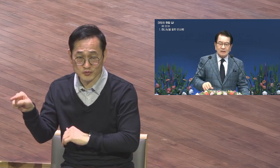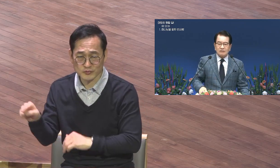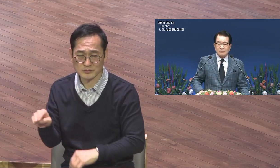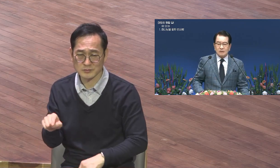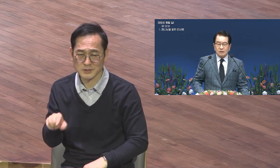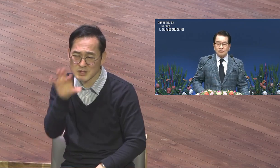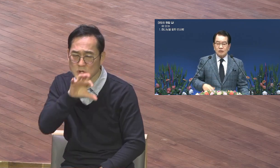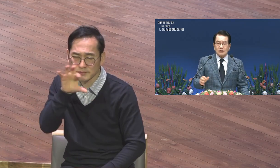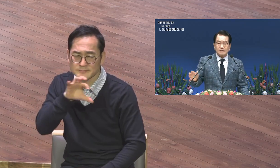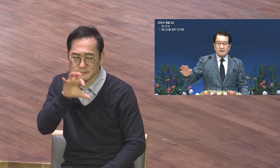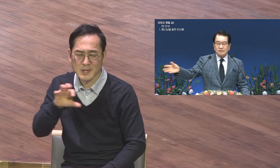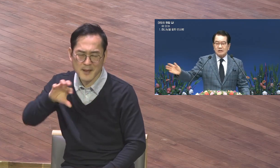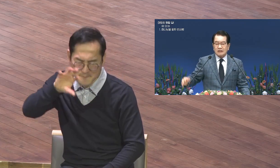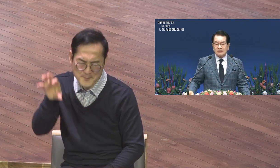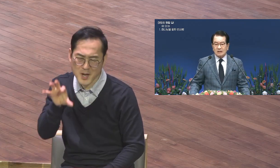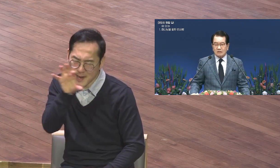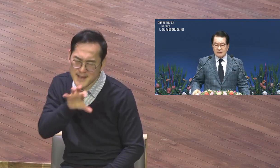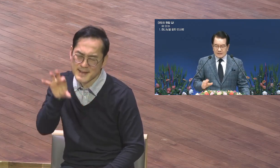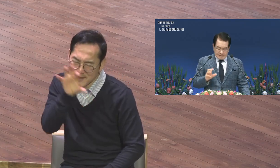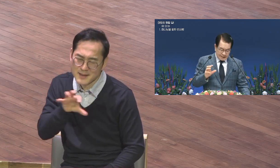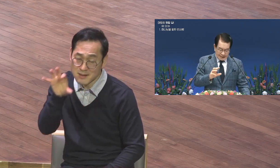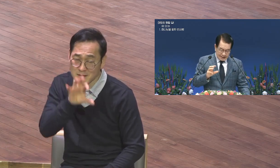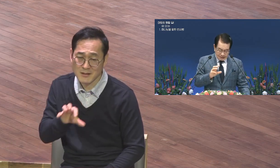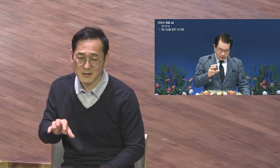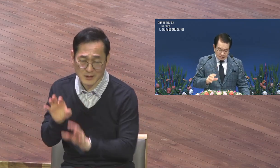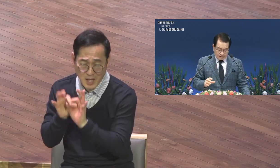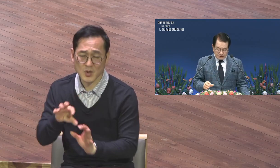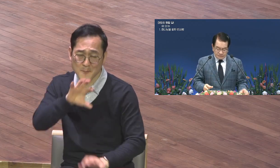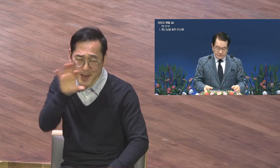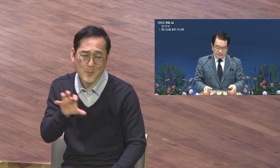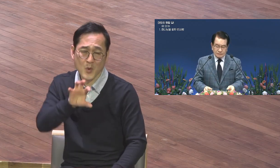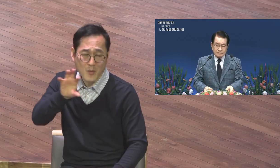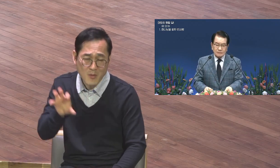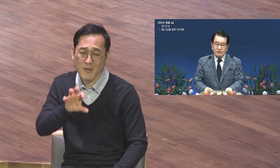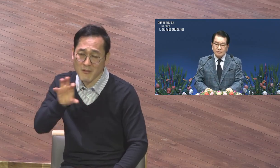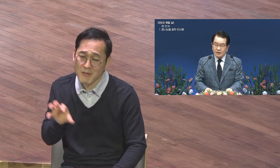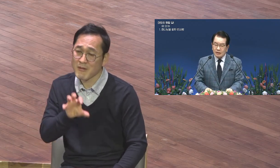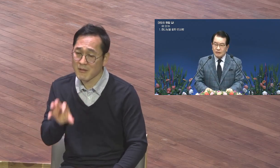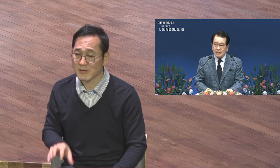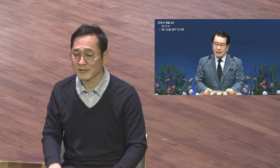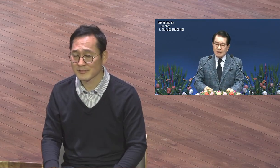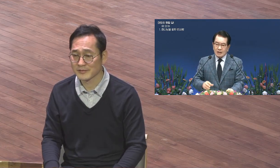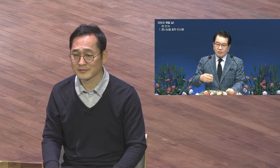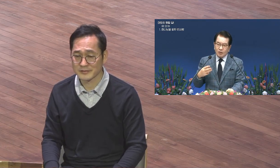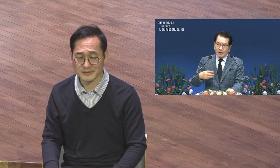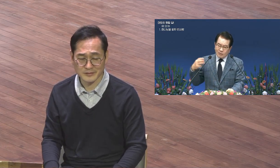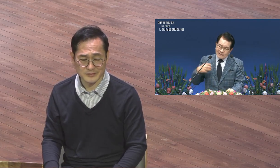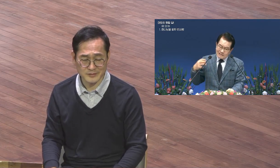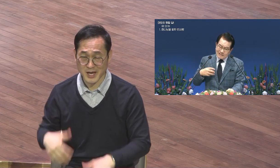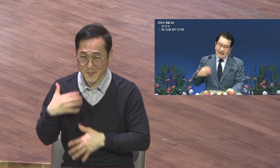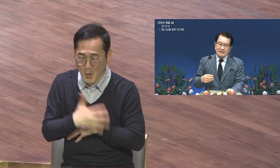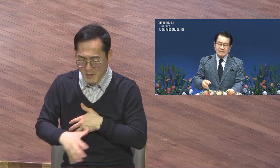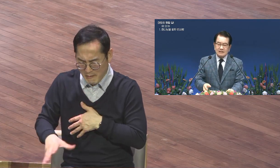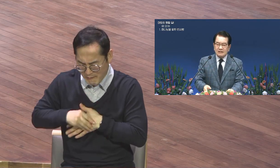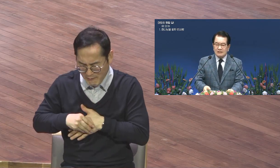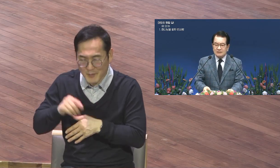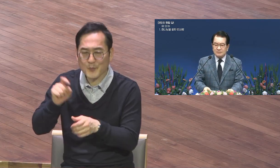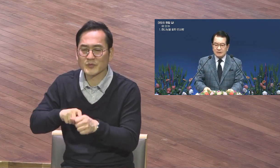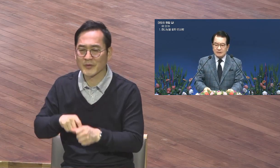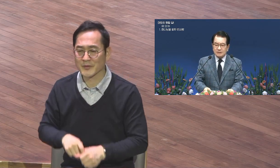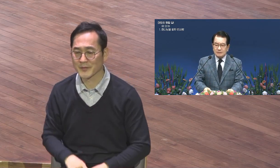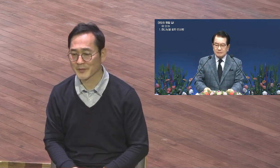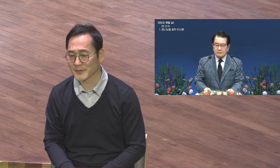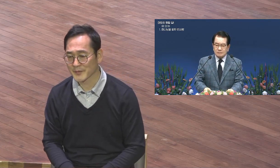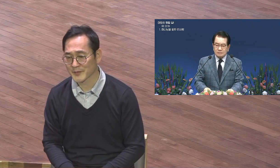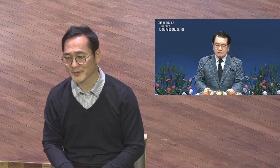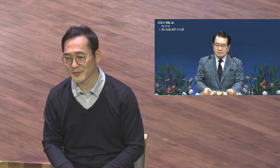계속 하잖아요. 그 일반 사람들 다르잖아요. 계속 하잖아요. 뭐예요 이게? 몸에 완전히 각인시키는